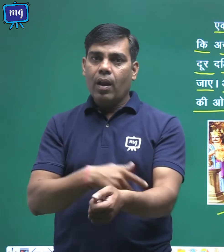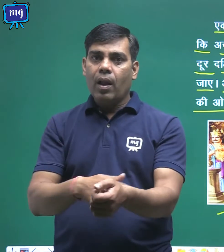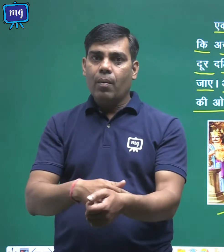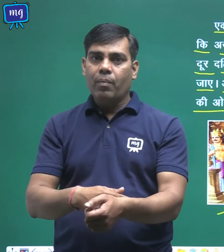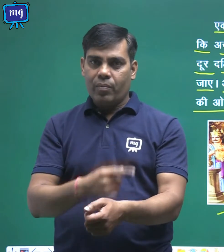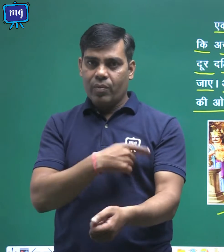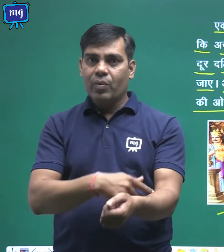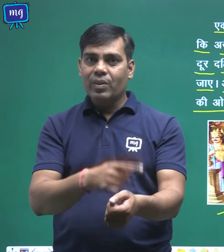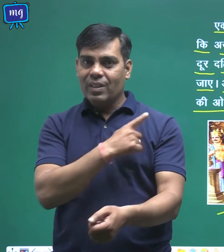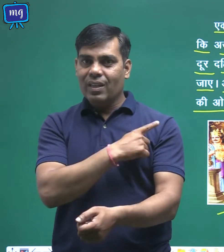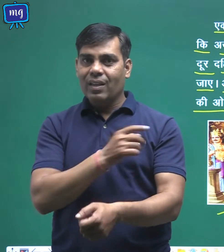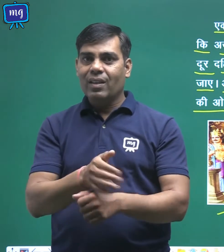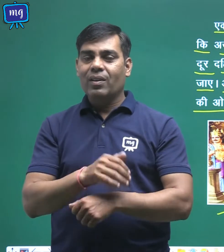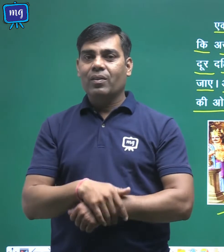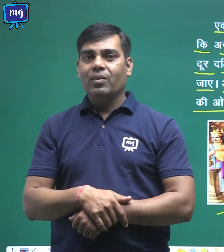युधिष्ठिर था।